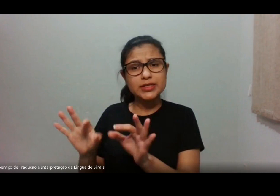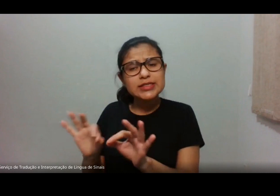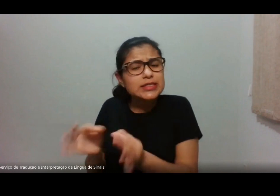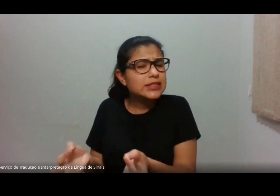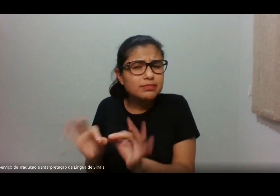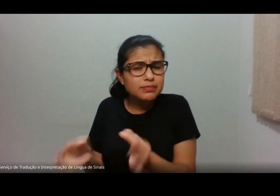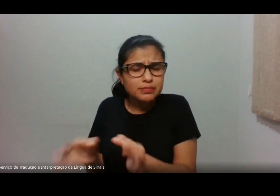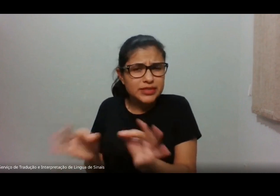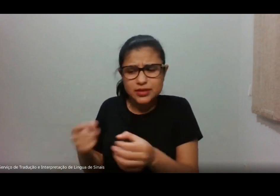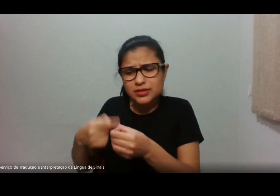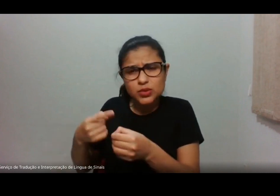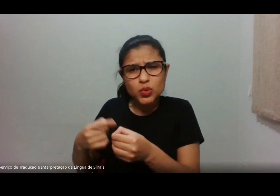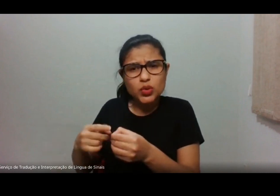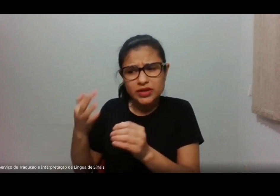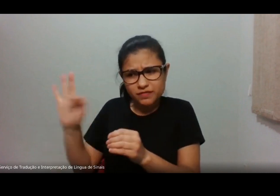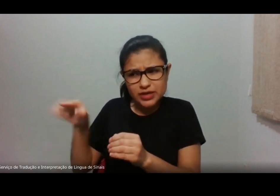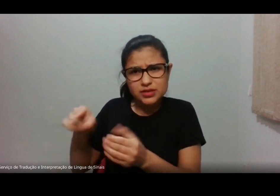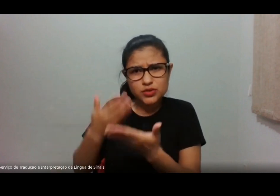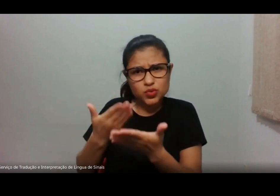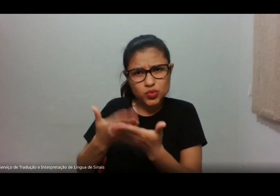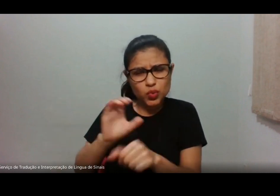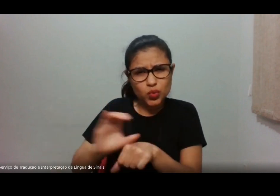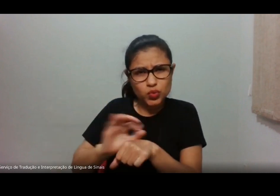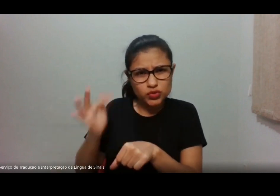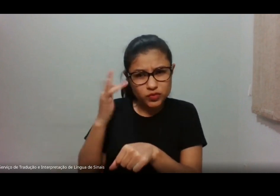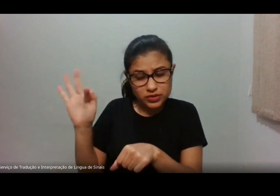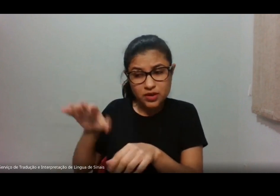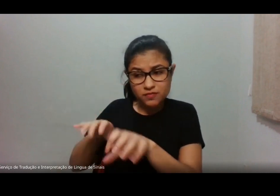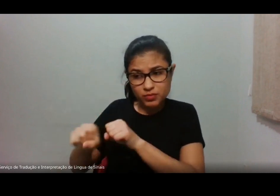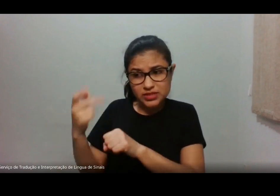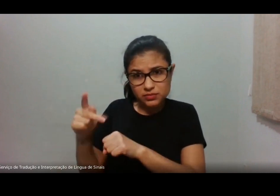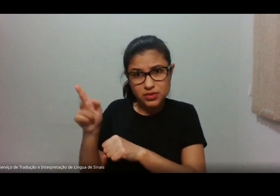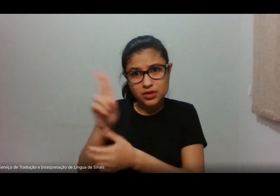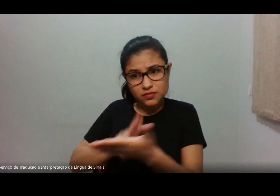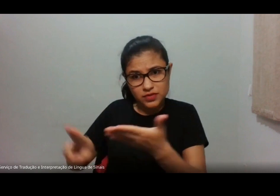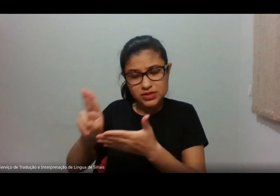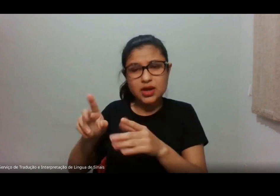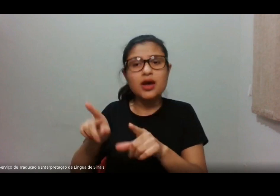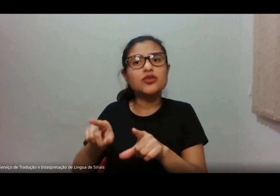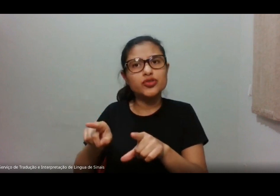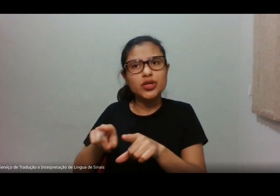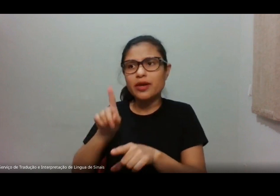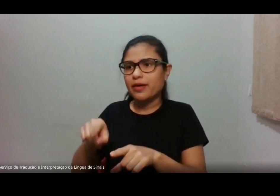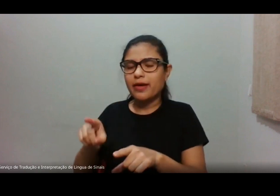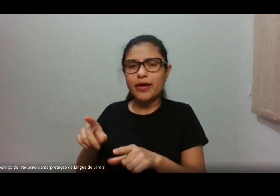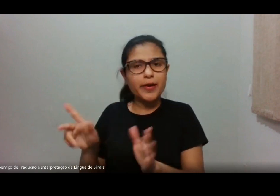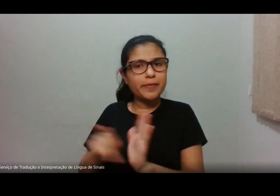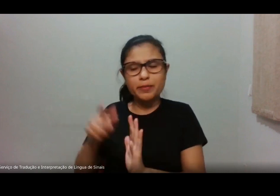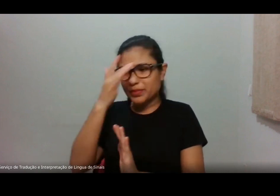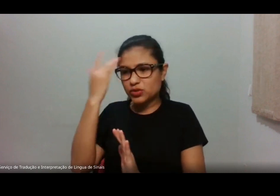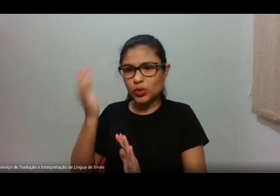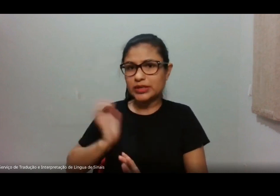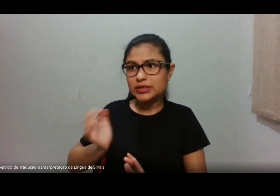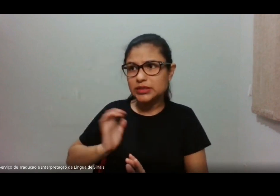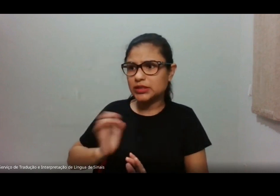da França, na época em que fez o curso de filosofia. Essa formação universitária e sua escola eram um privilégio